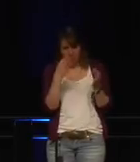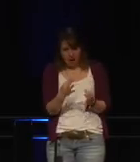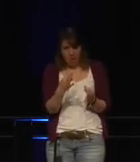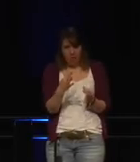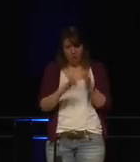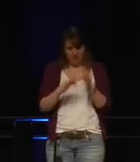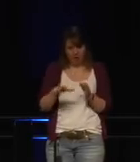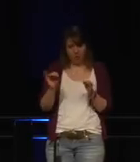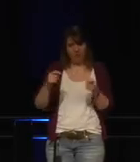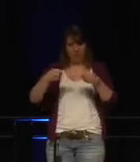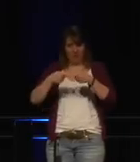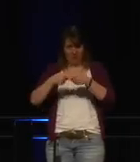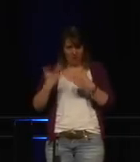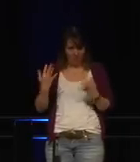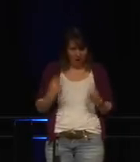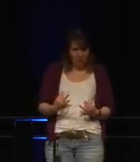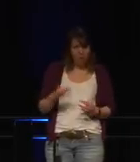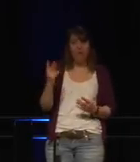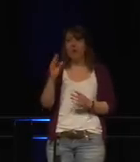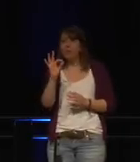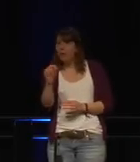estadounidense. Y de hecho,